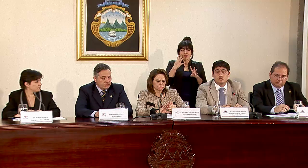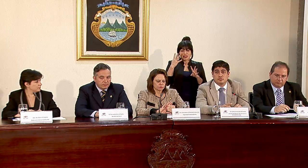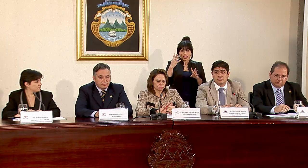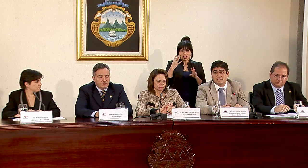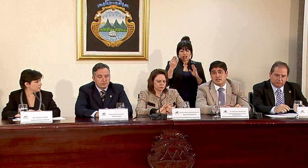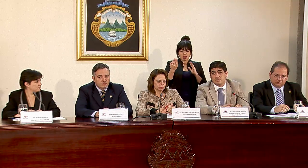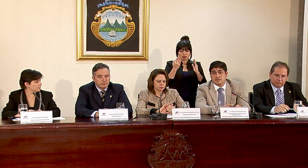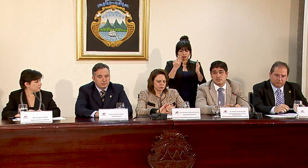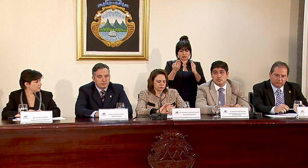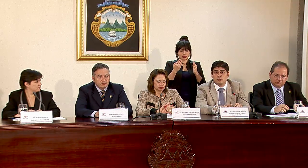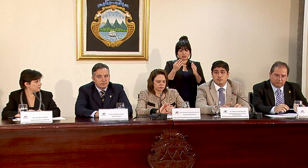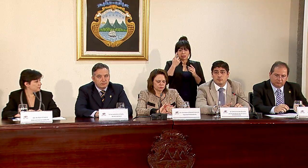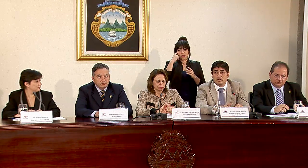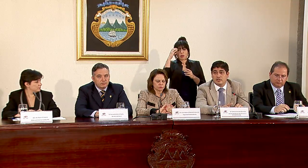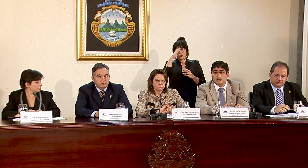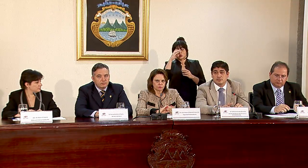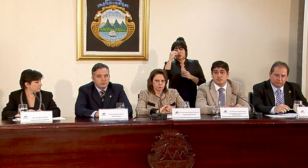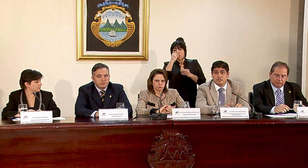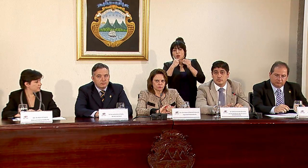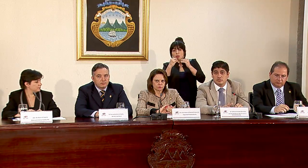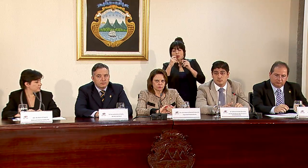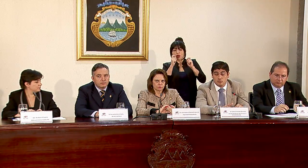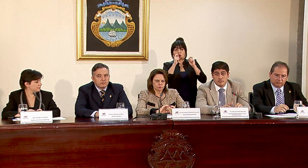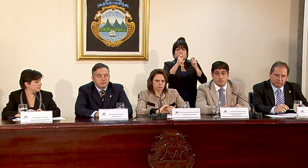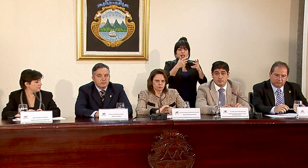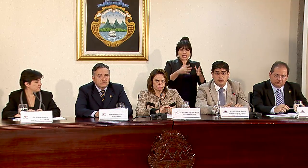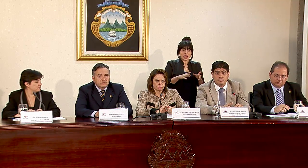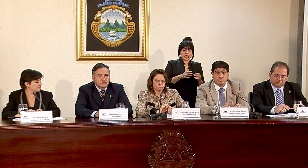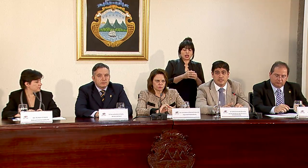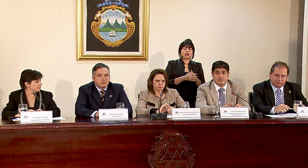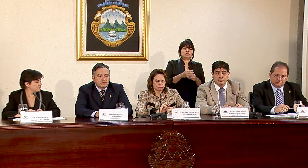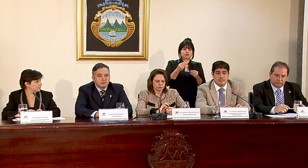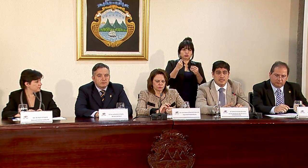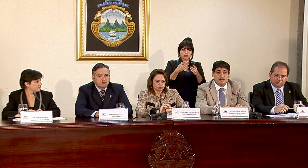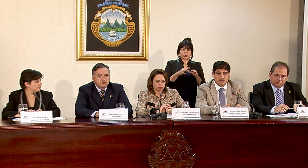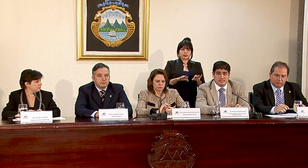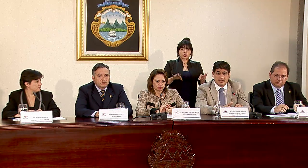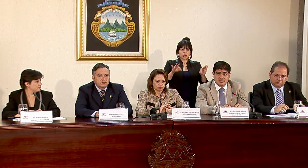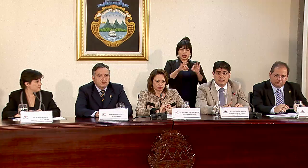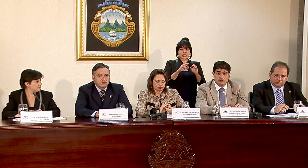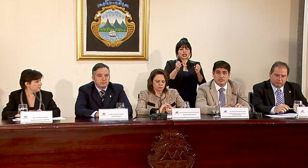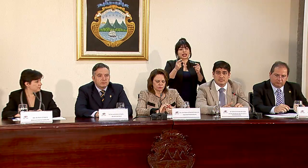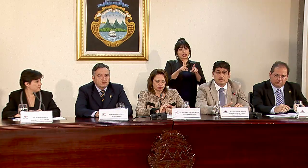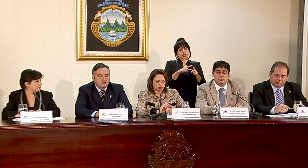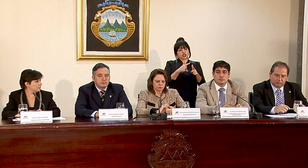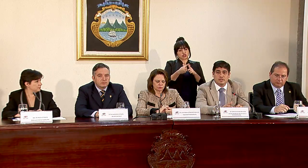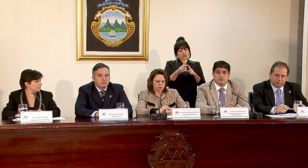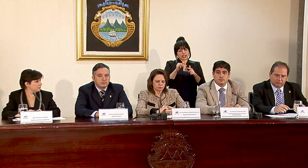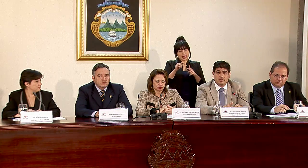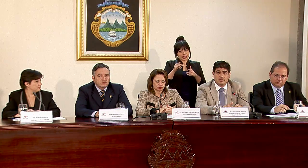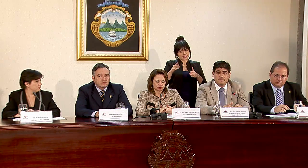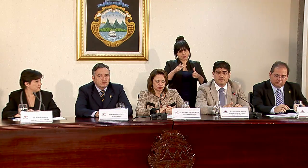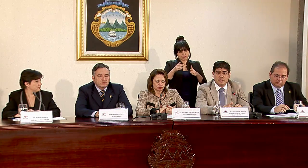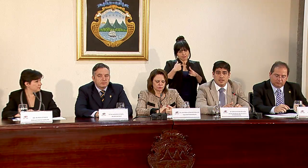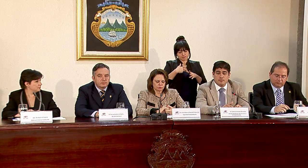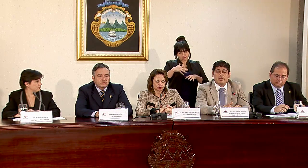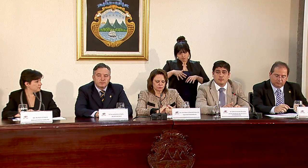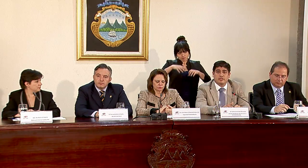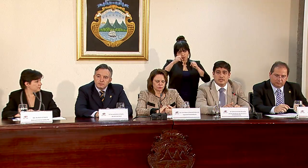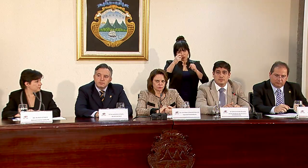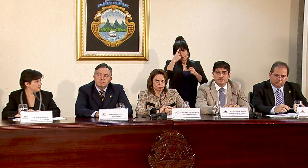versus conseguir la alimentación o procurar la educación de un hijo es muy, muy, muy importante. Entonces, esa es la ruta que estamos tomando para